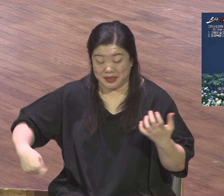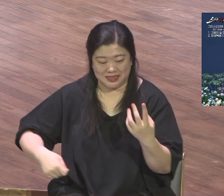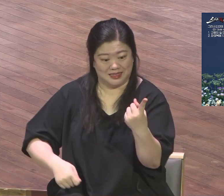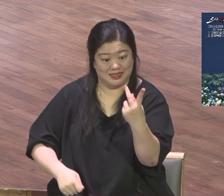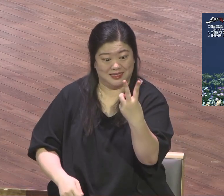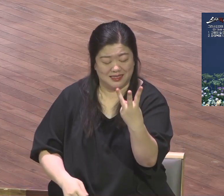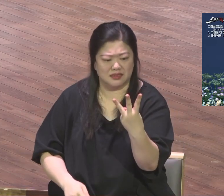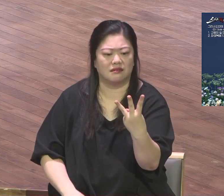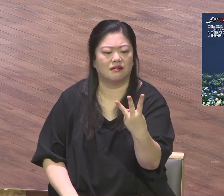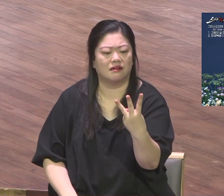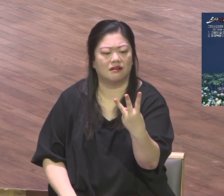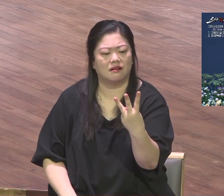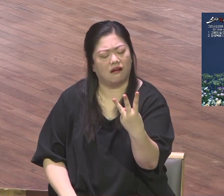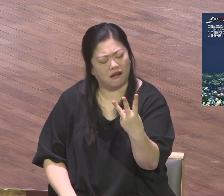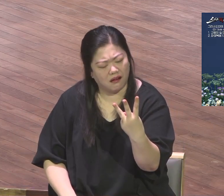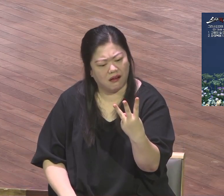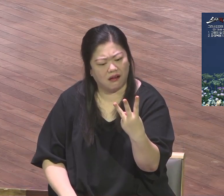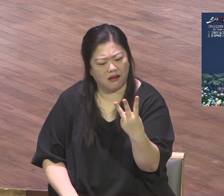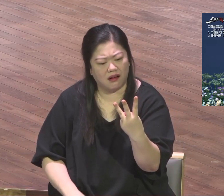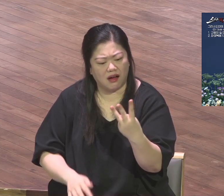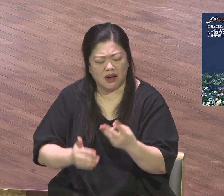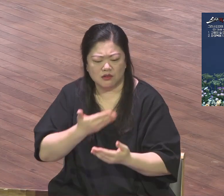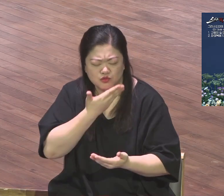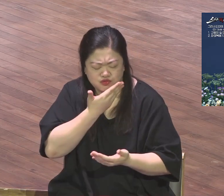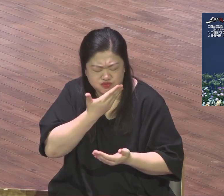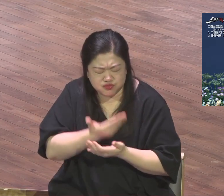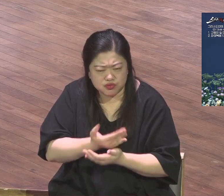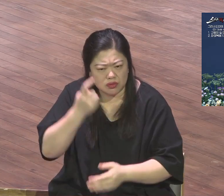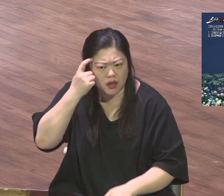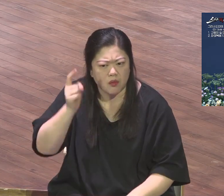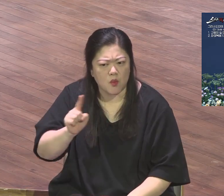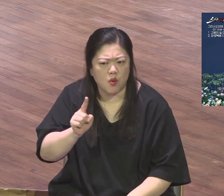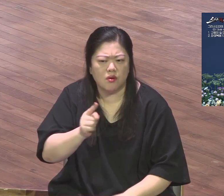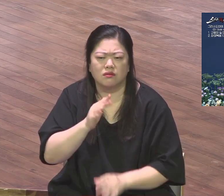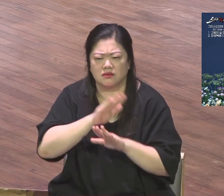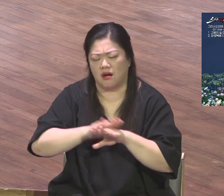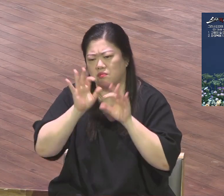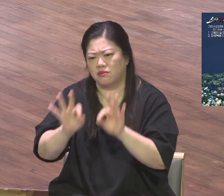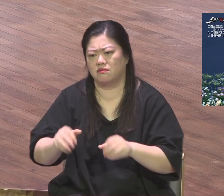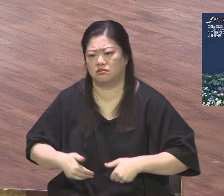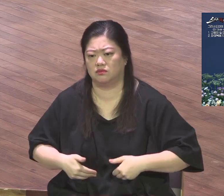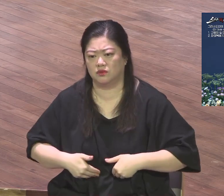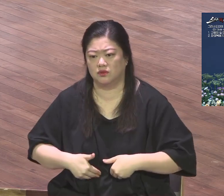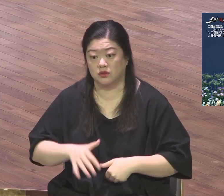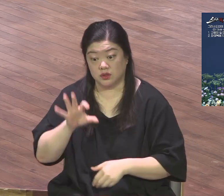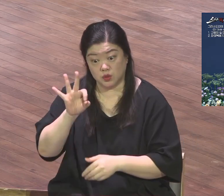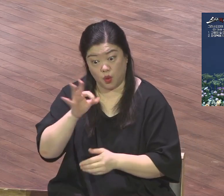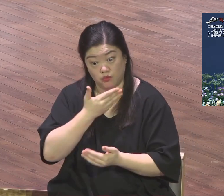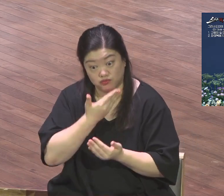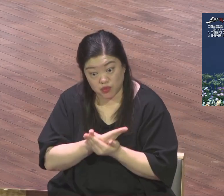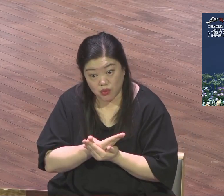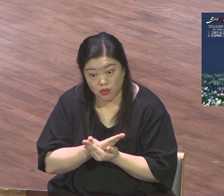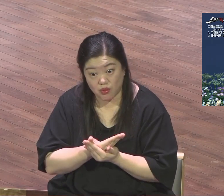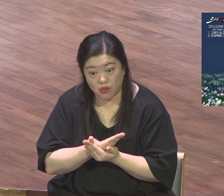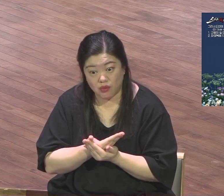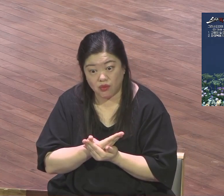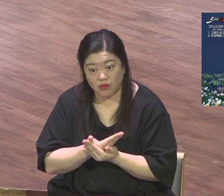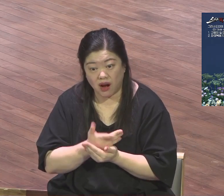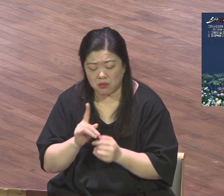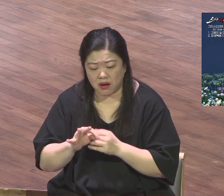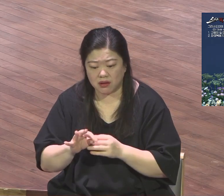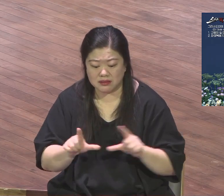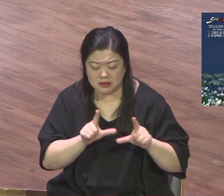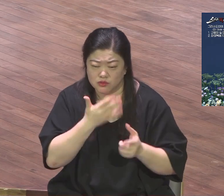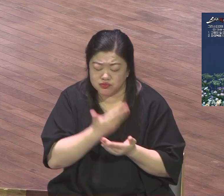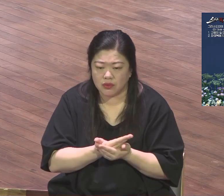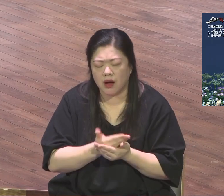또 다른 어떤 가치관이 부여될 수 있다는 것을 얘기하는 거죠. 여러분, 범죄한 아담의 후손인